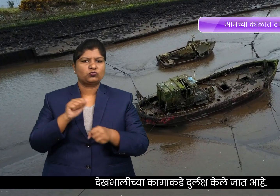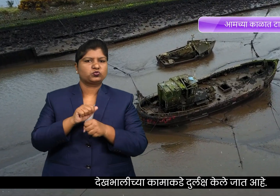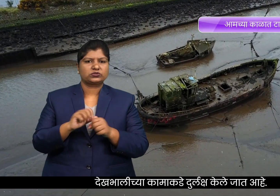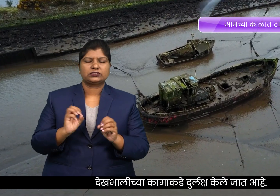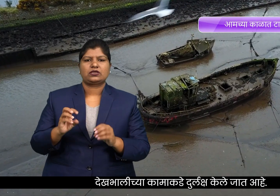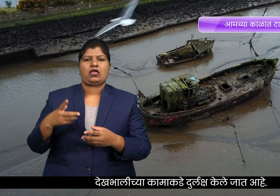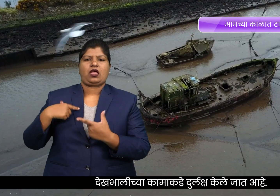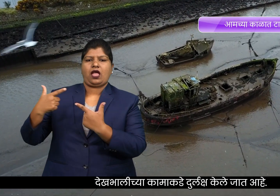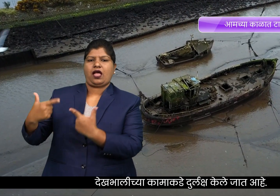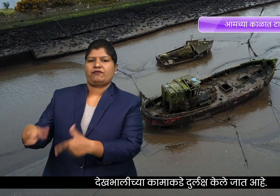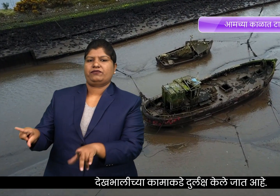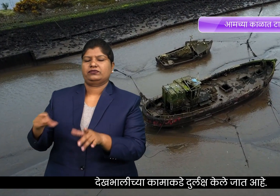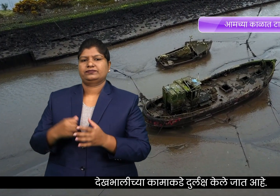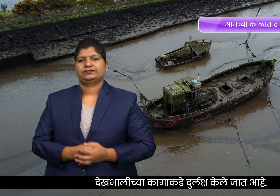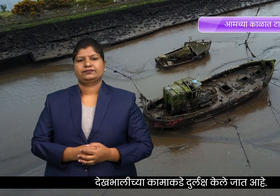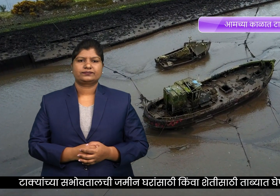आहे.